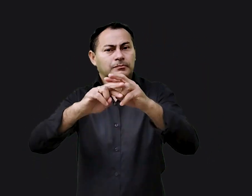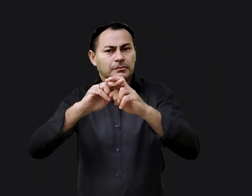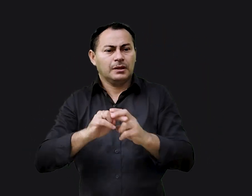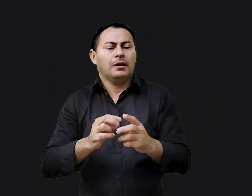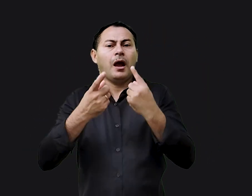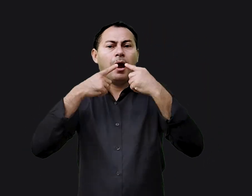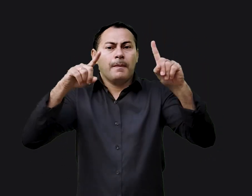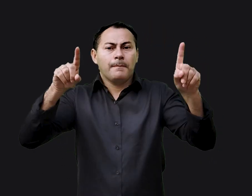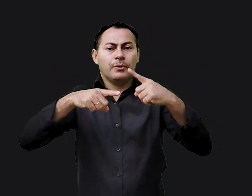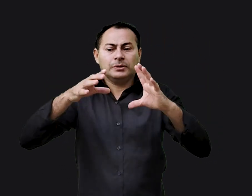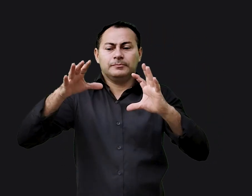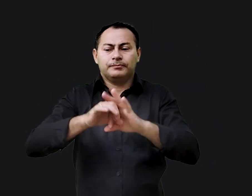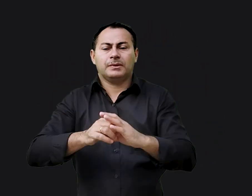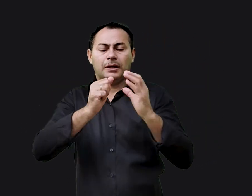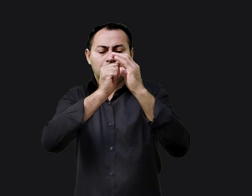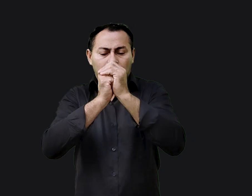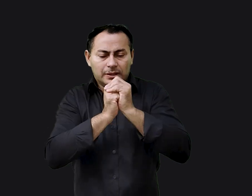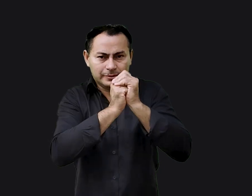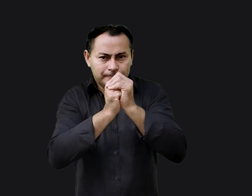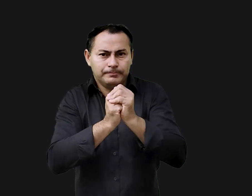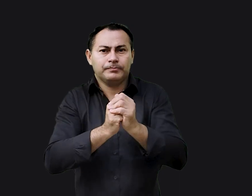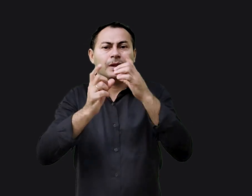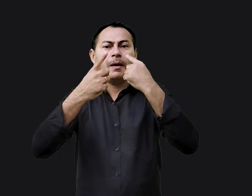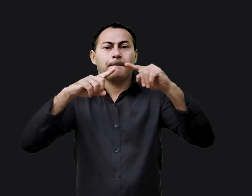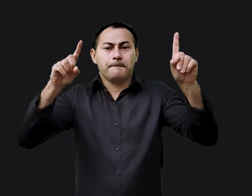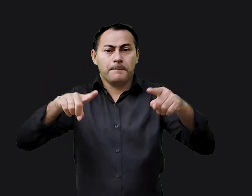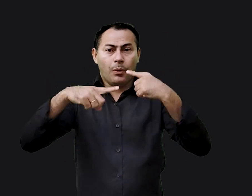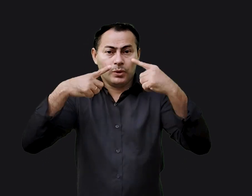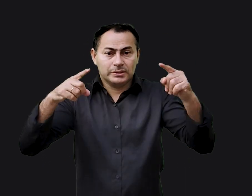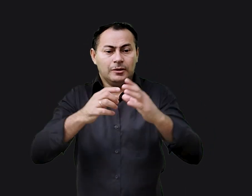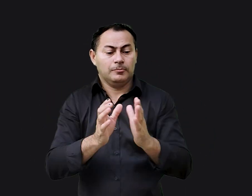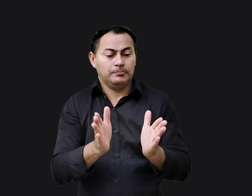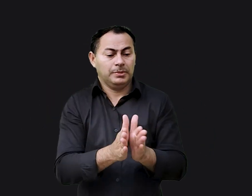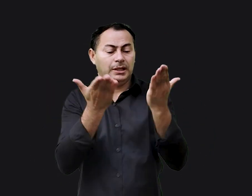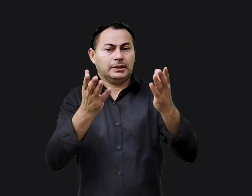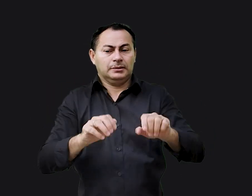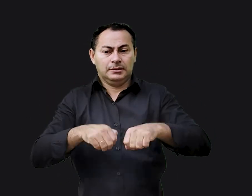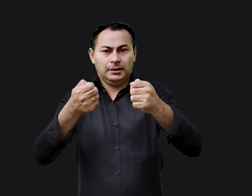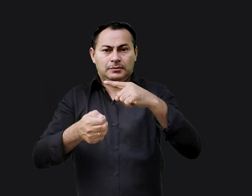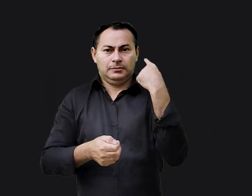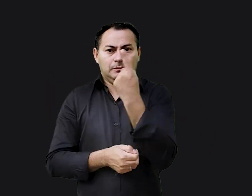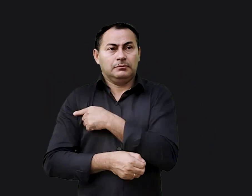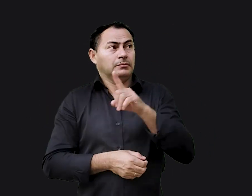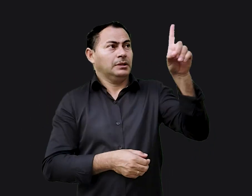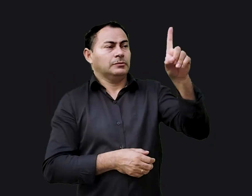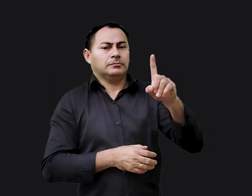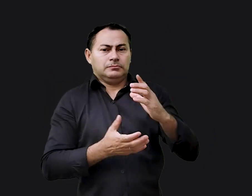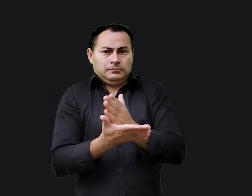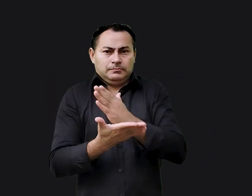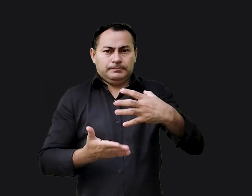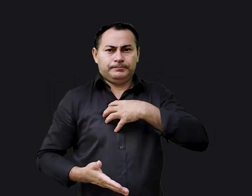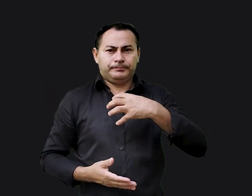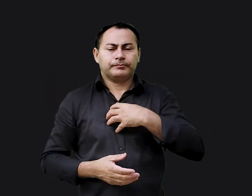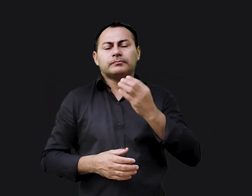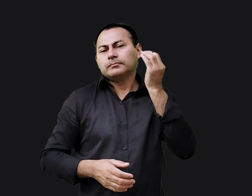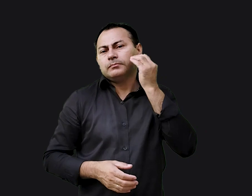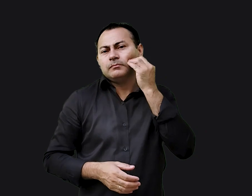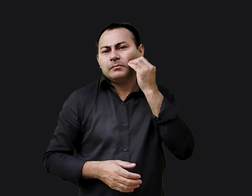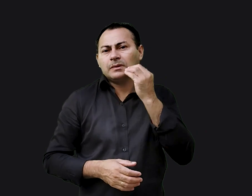é por isso que a música está associada adoração a música é um grande milagre dado a nós por Deus para que de alguma forma